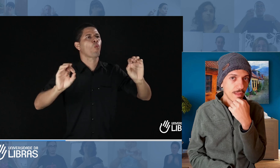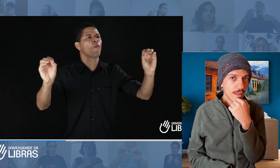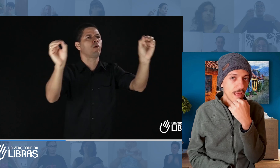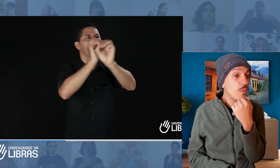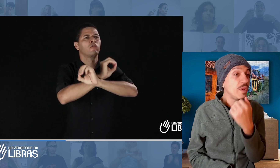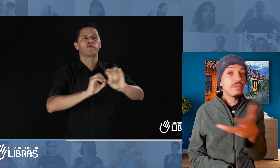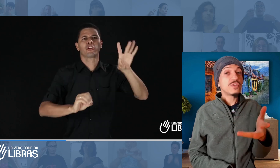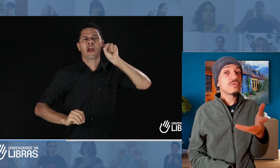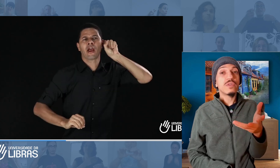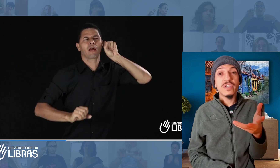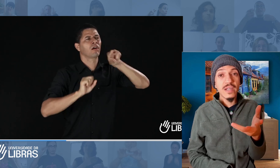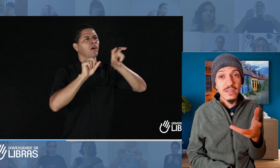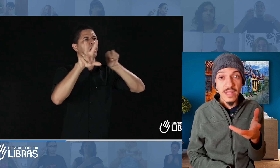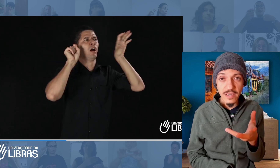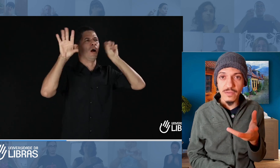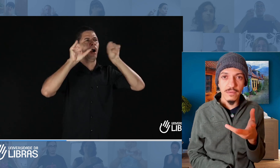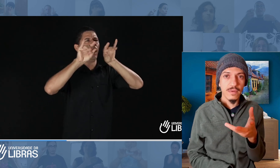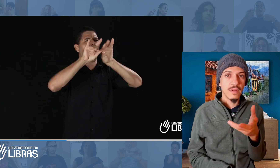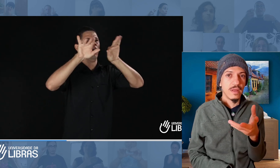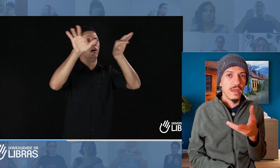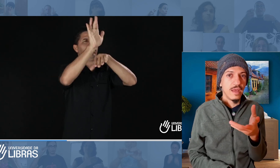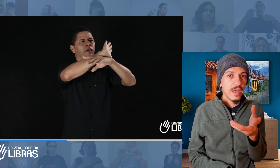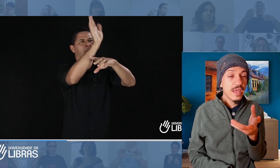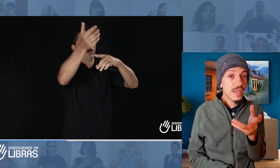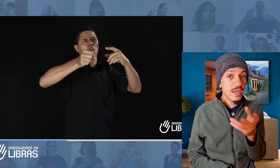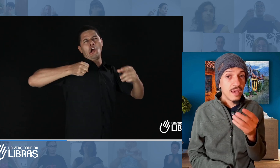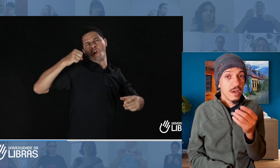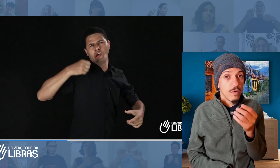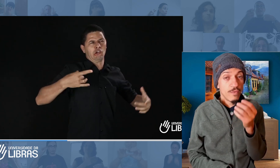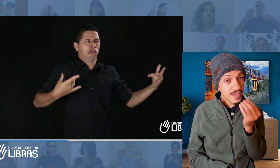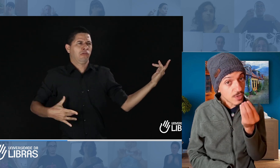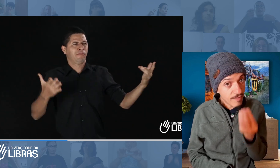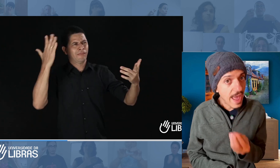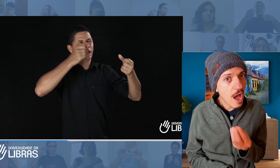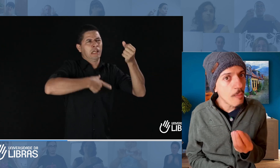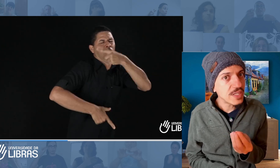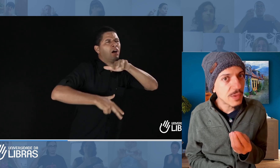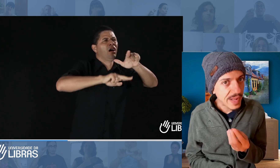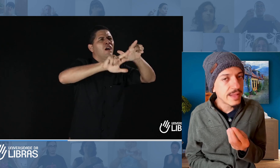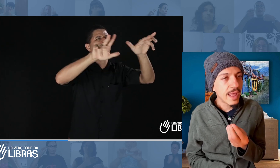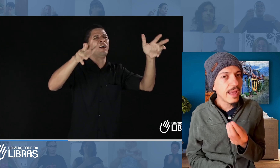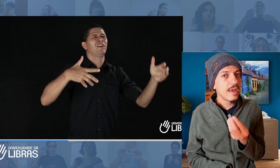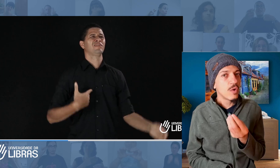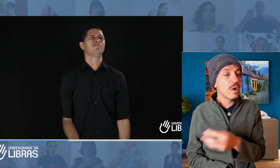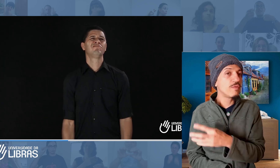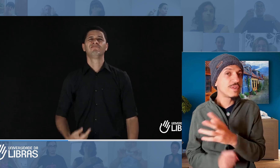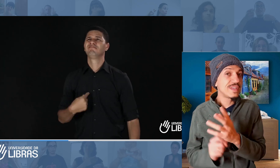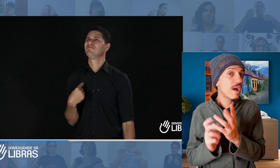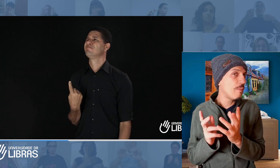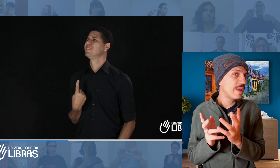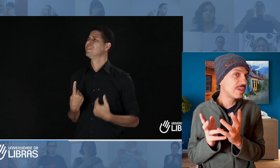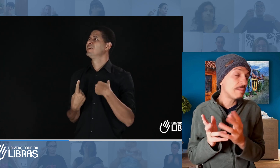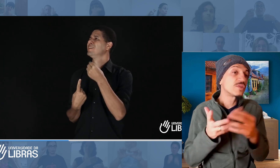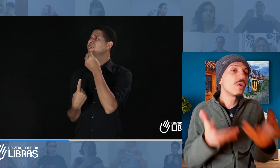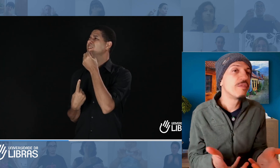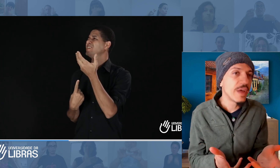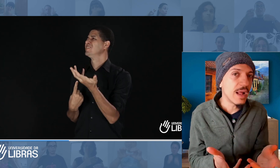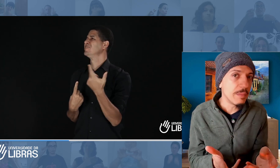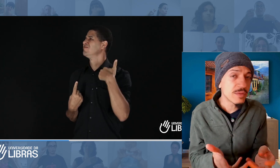Um nível de estrutura gigantesco. E que você só vai realmente aprender quando você realmente absorver a Libras. Não tem